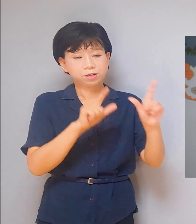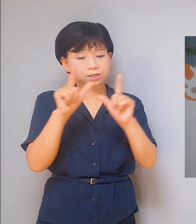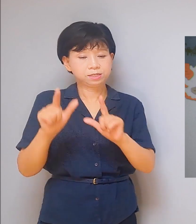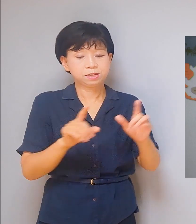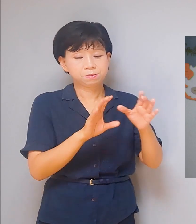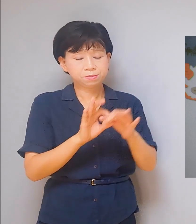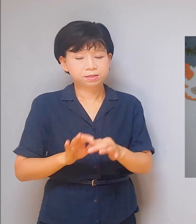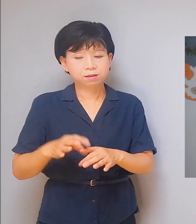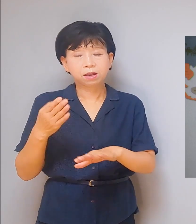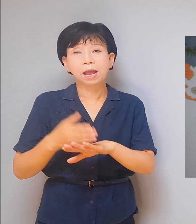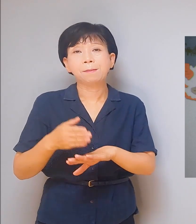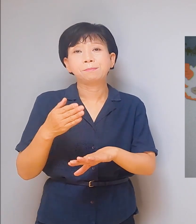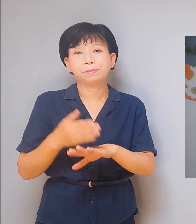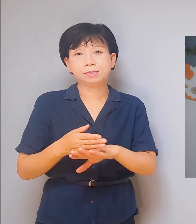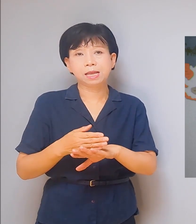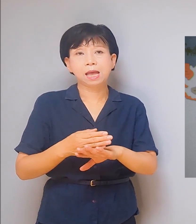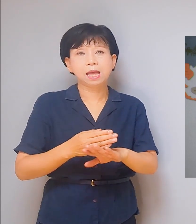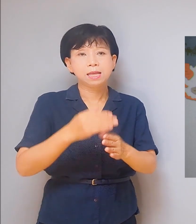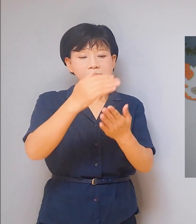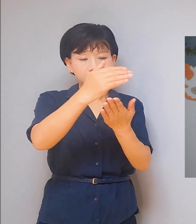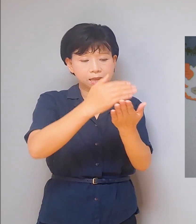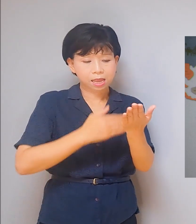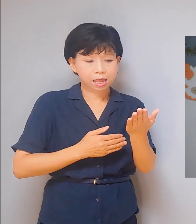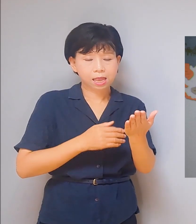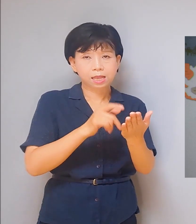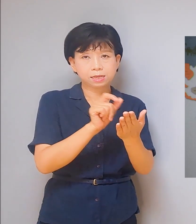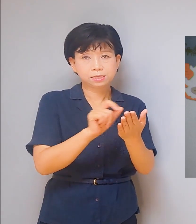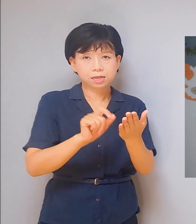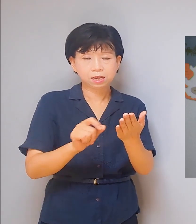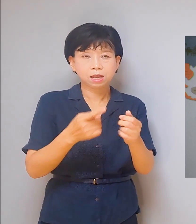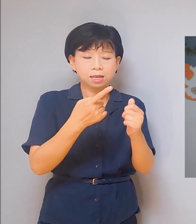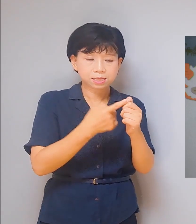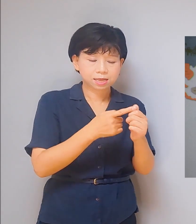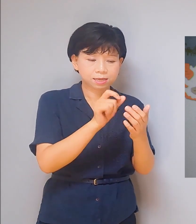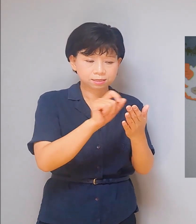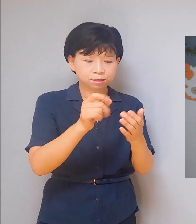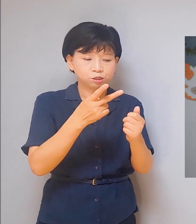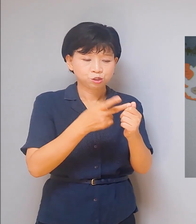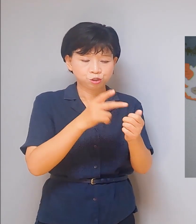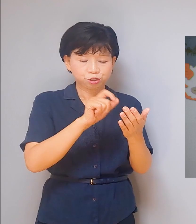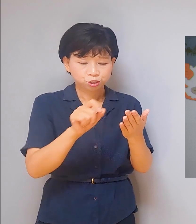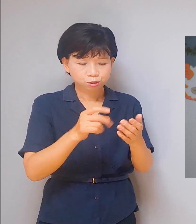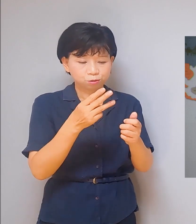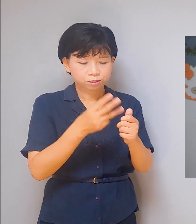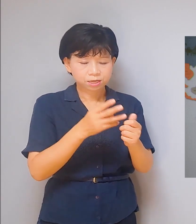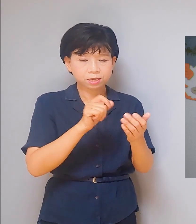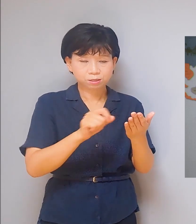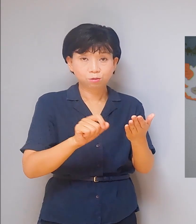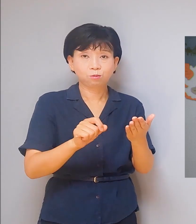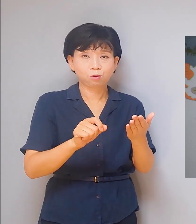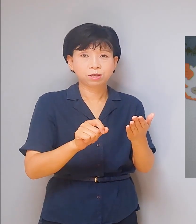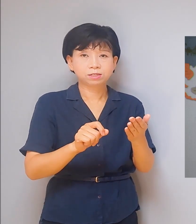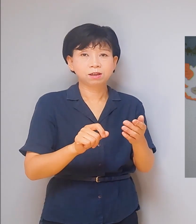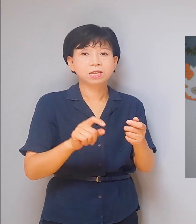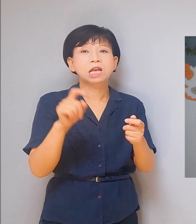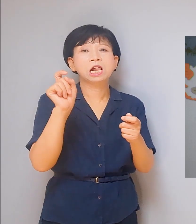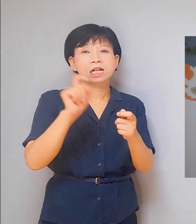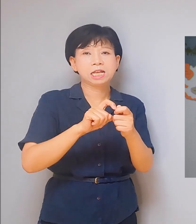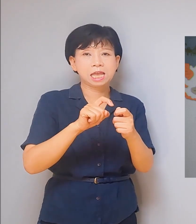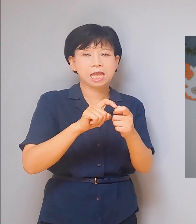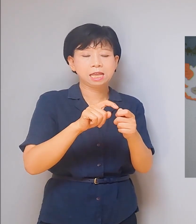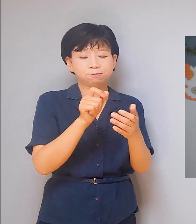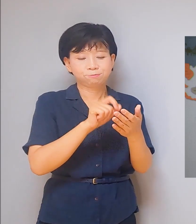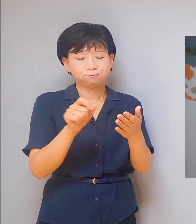감사한 내용들을 10가지 적는 겁니다. 한 가지만 적으셔도 괜찮겠습니다. 우리 성함